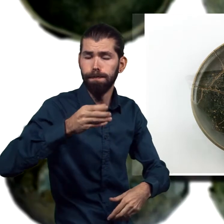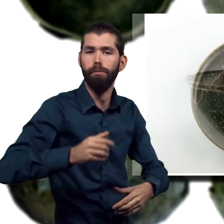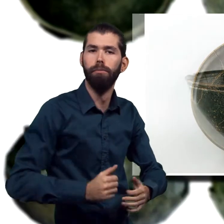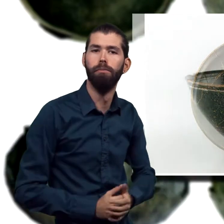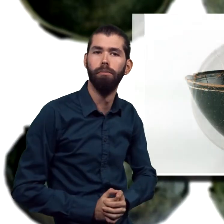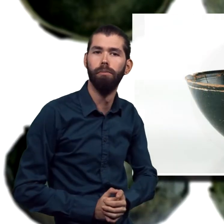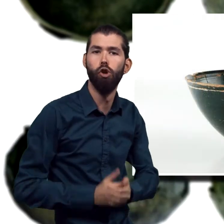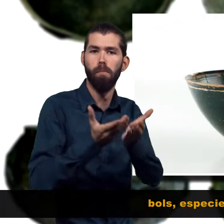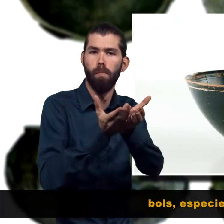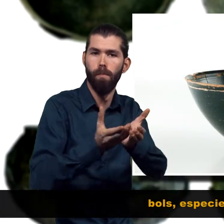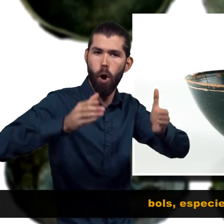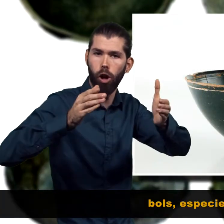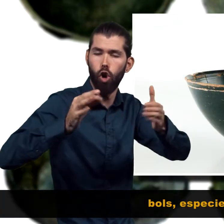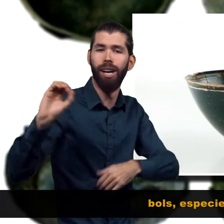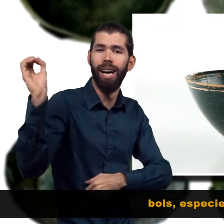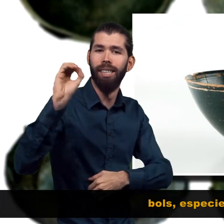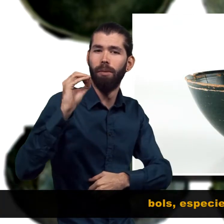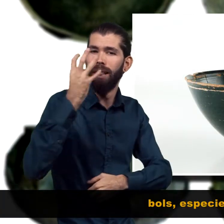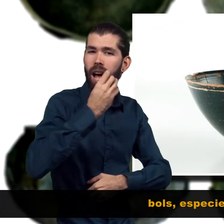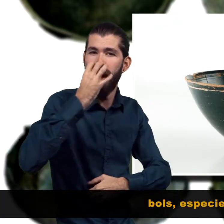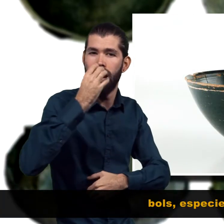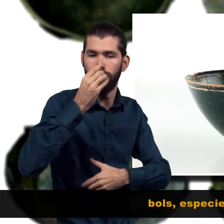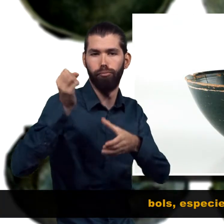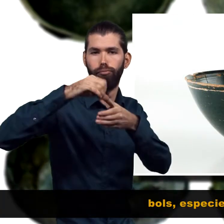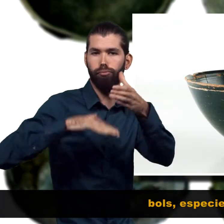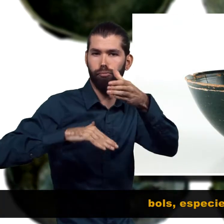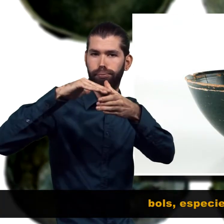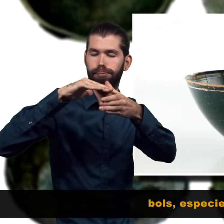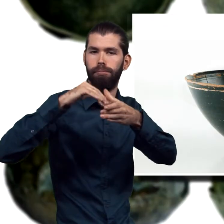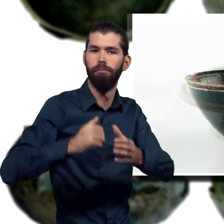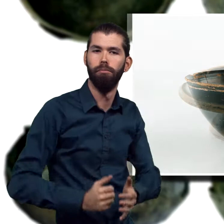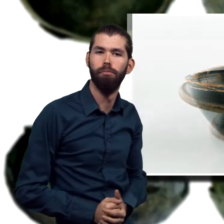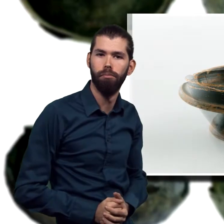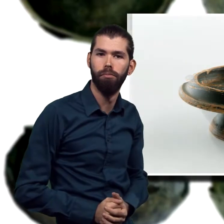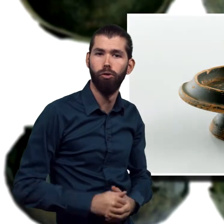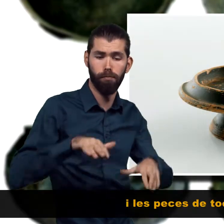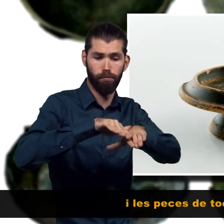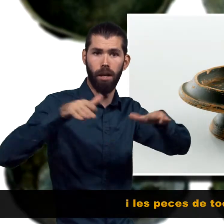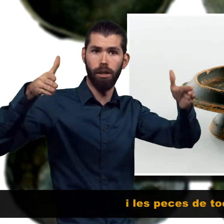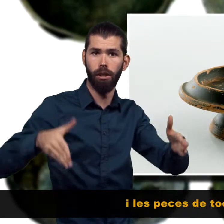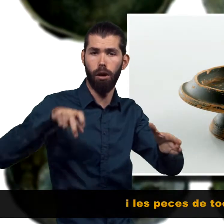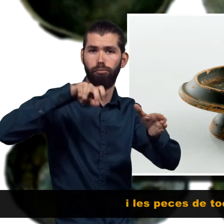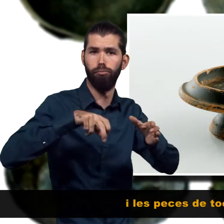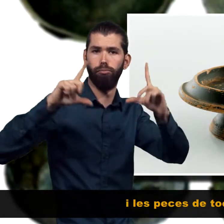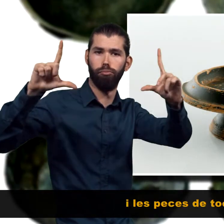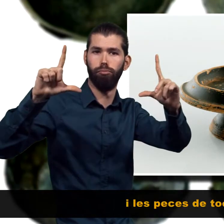com plats, copes, bols, espaciers i les peces de tocador.